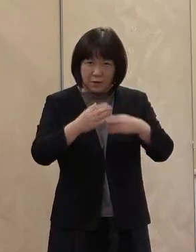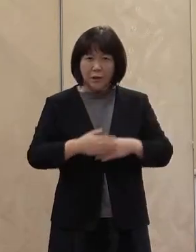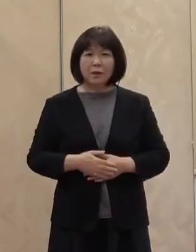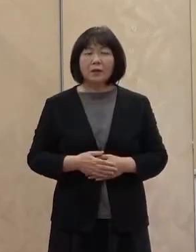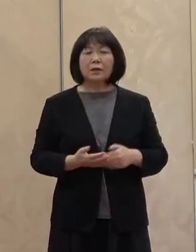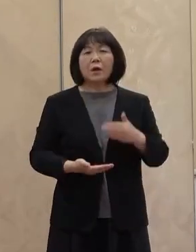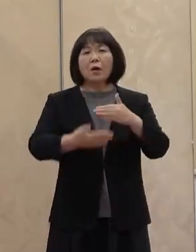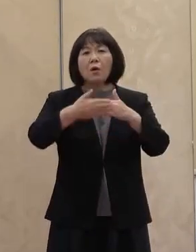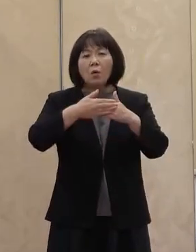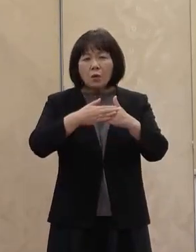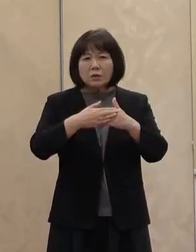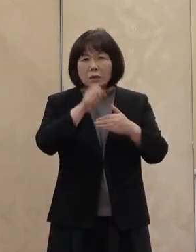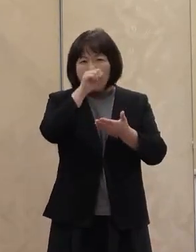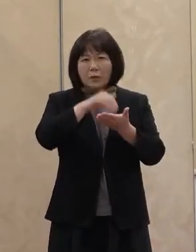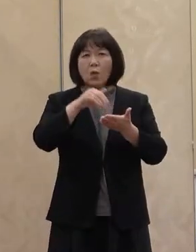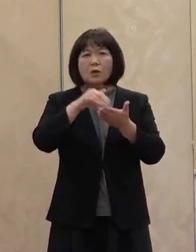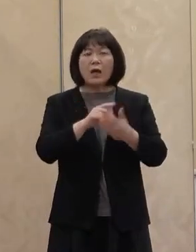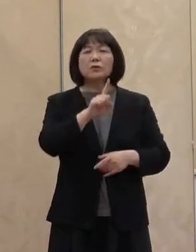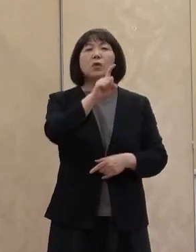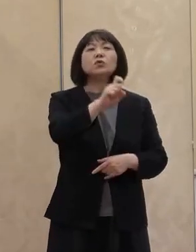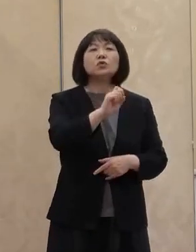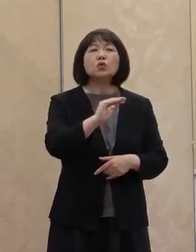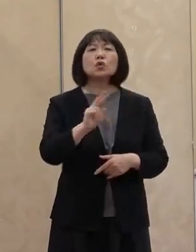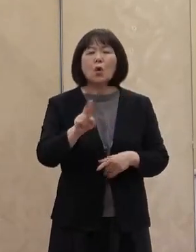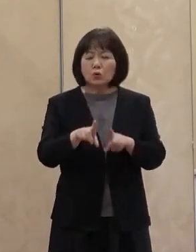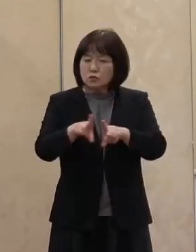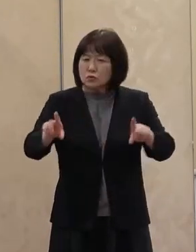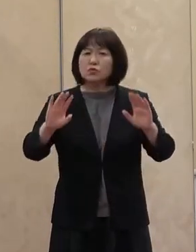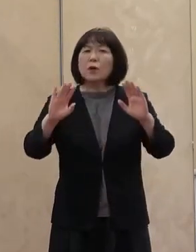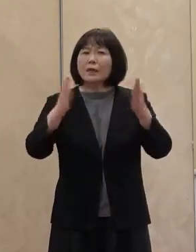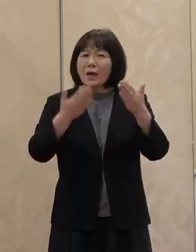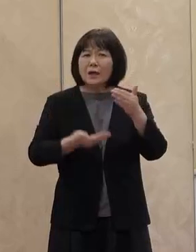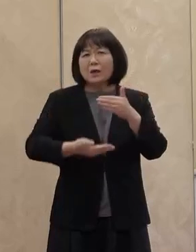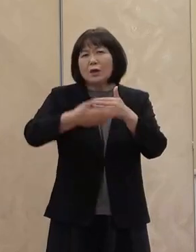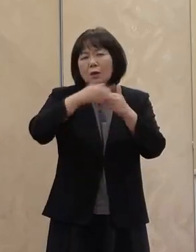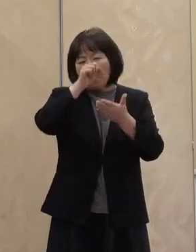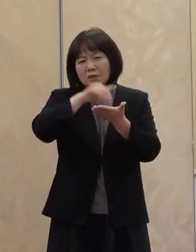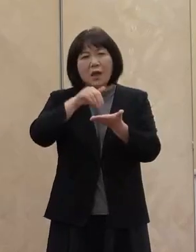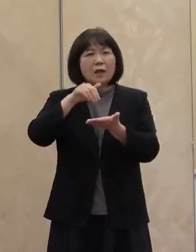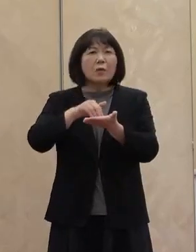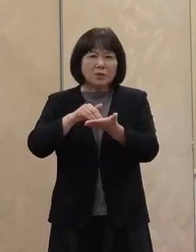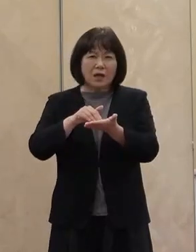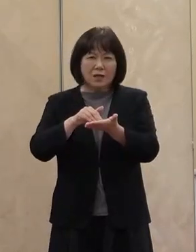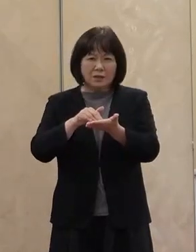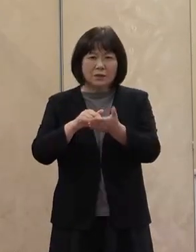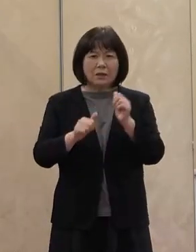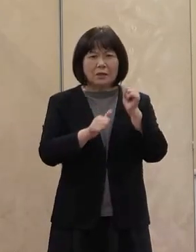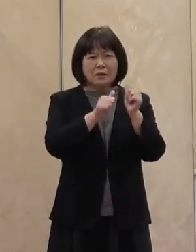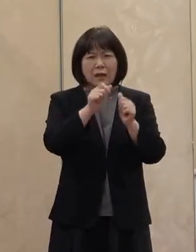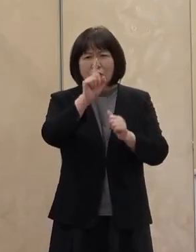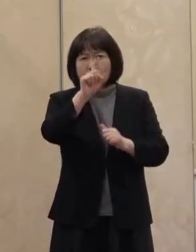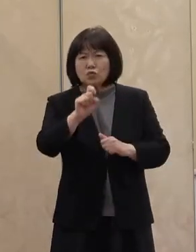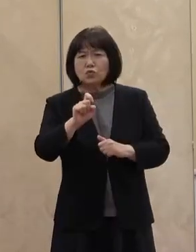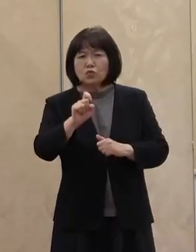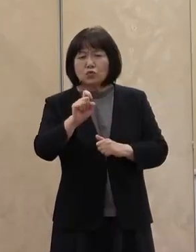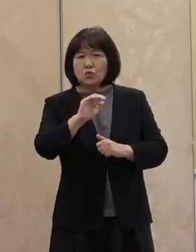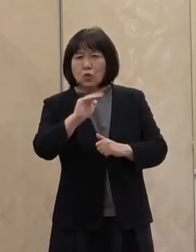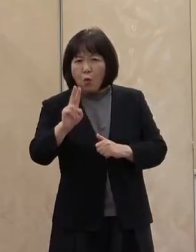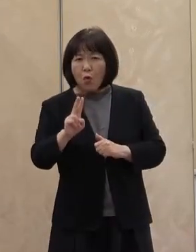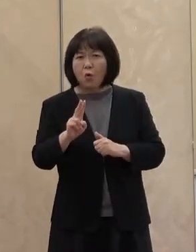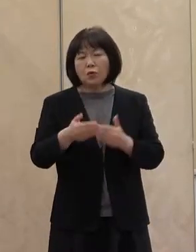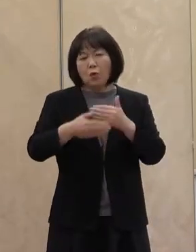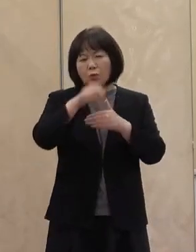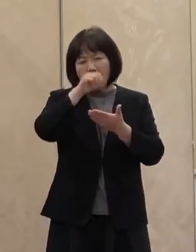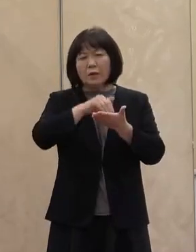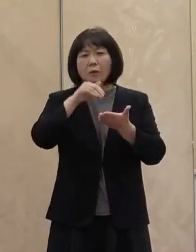補正予算はもう10号という、普通はもうなかなかないような数の補正予算、この時期にして、第10号の補正予算になってますし、